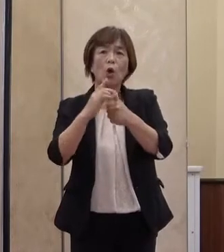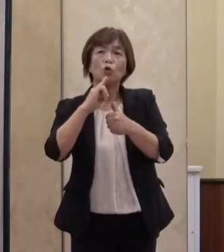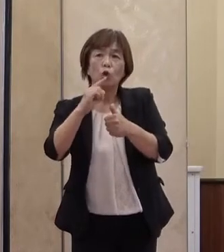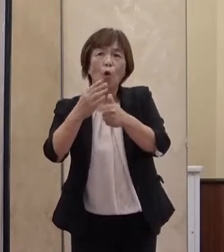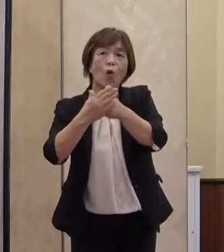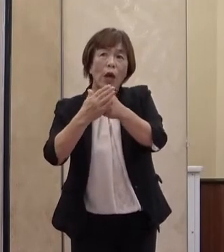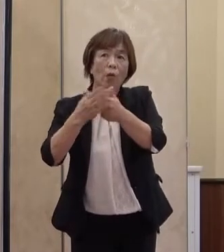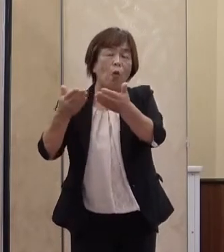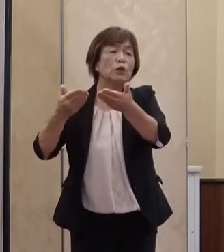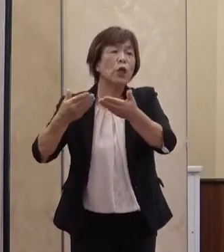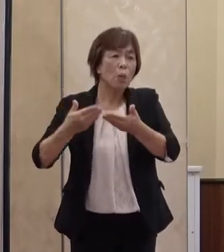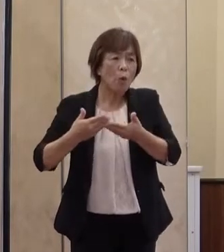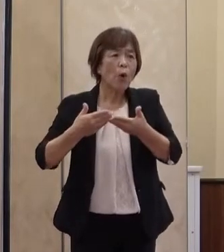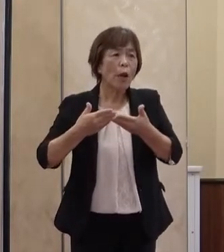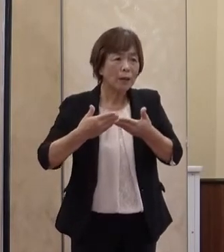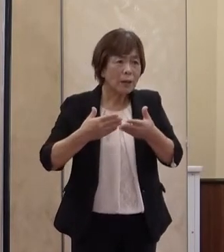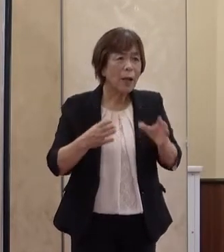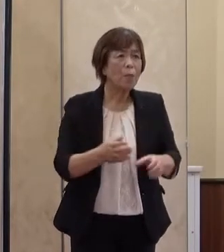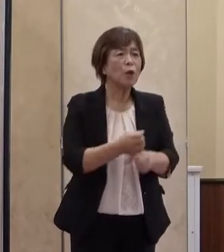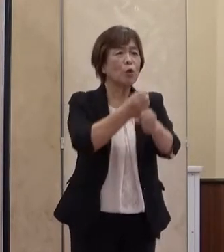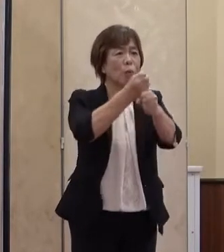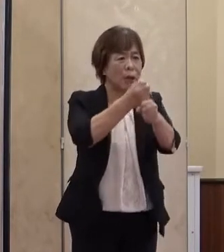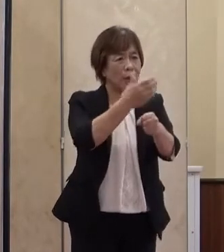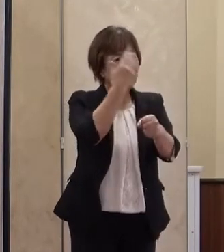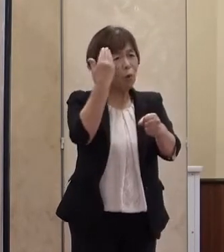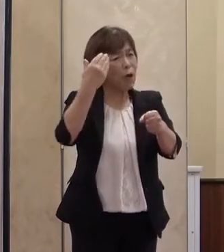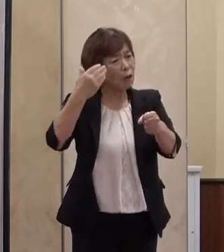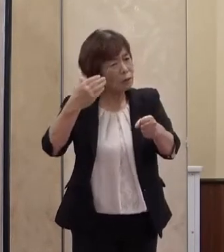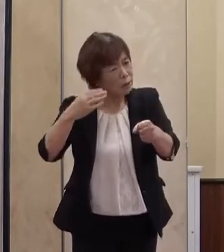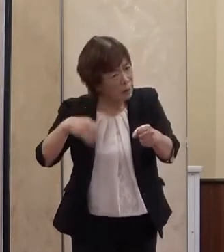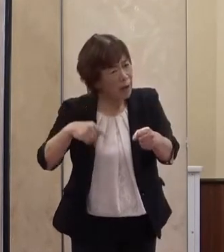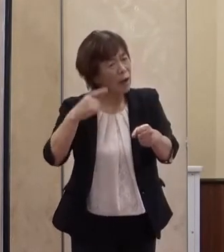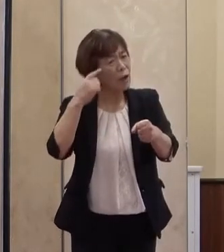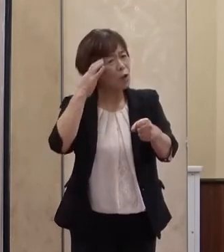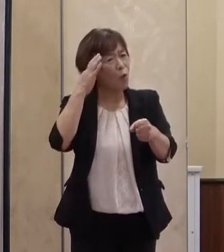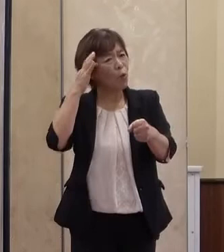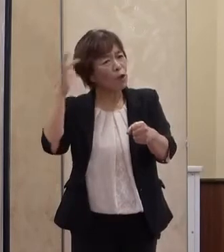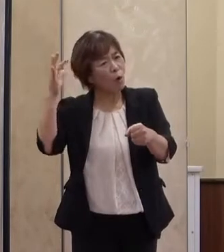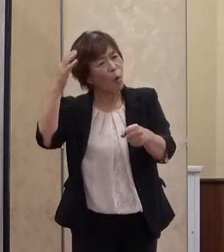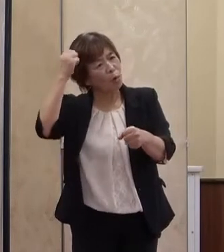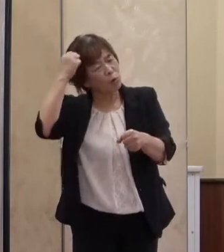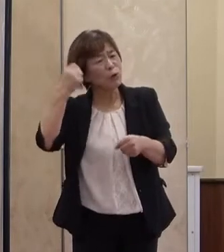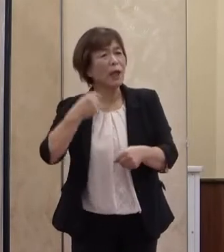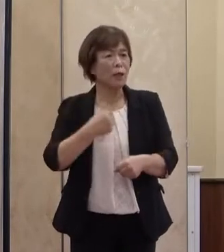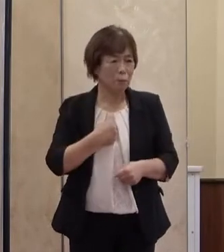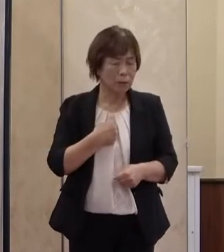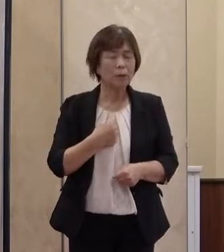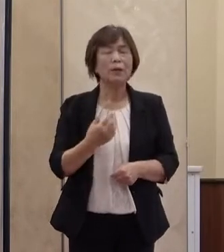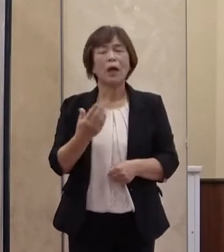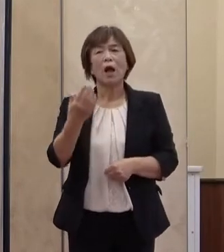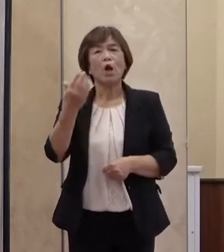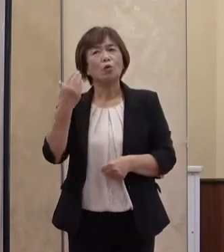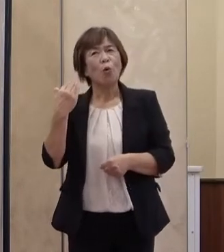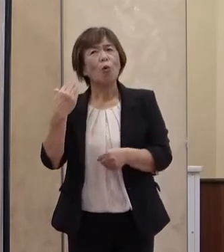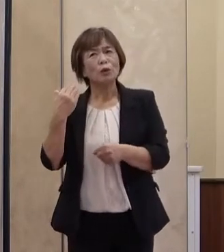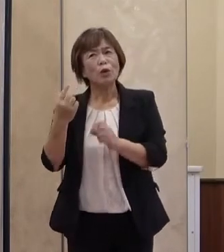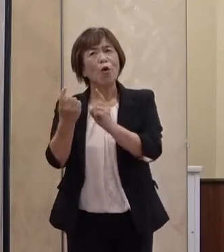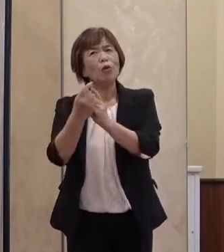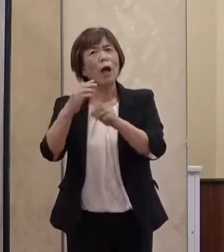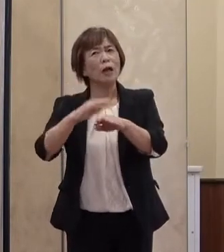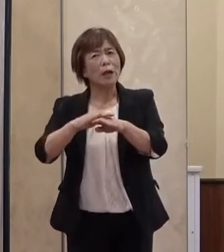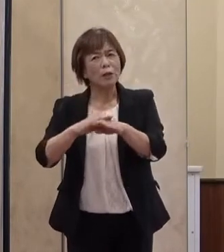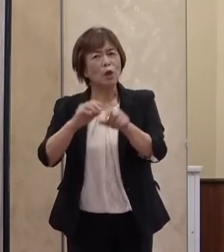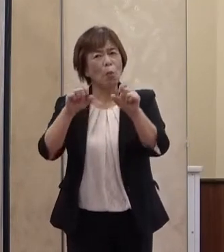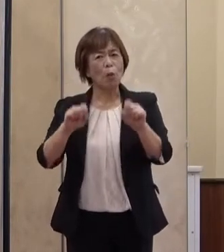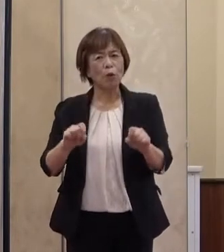らって、ようやく話がまとまったというふうに記憶をしています。だから当時の対応が問